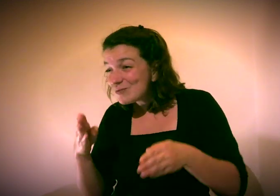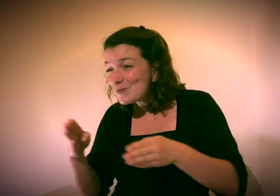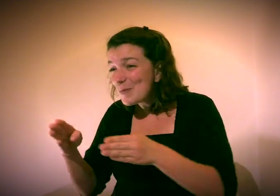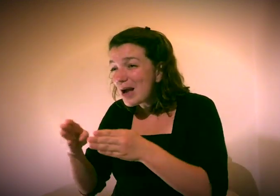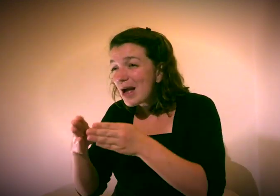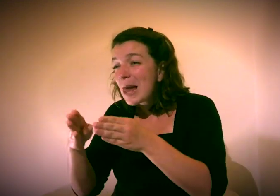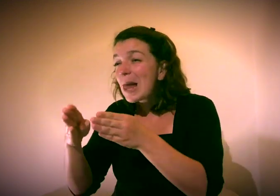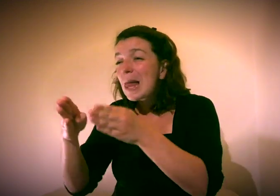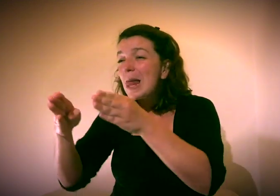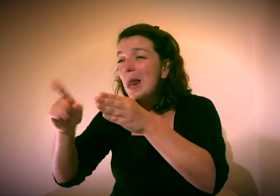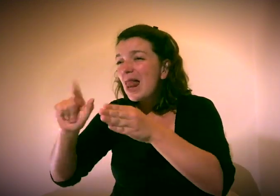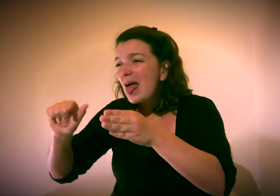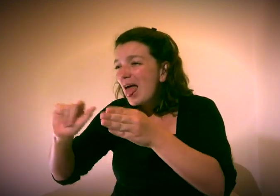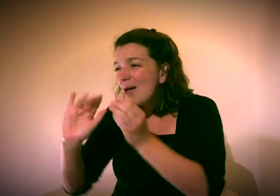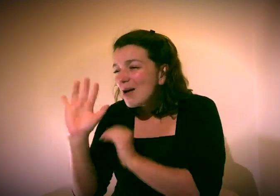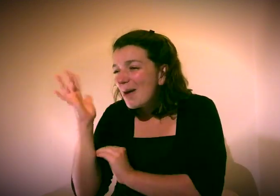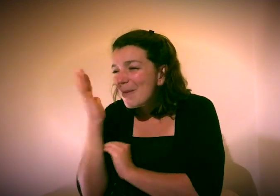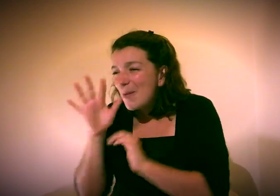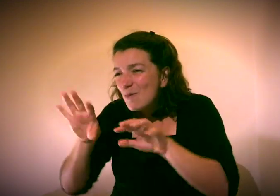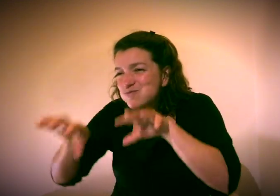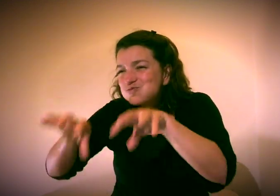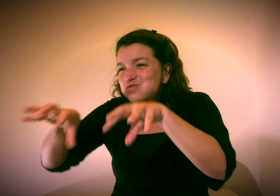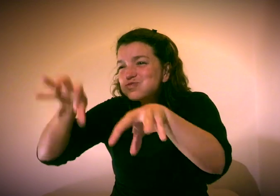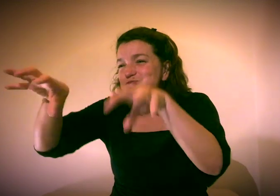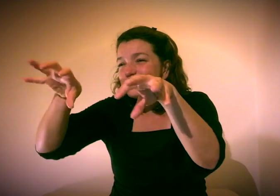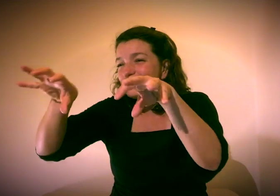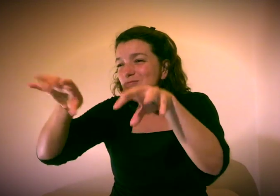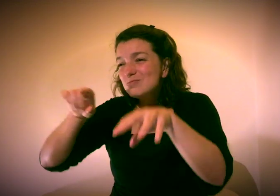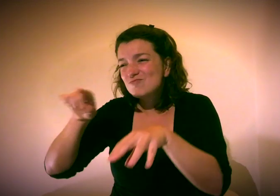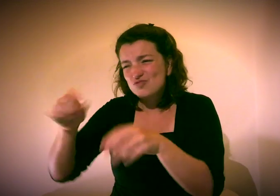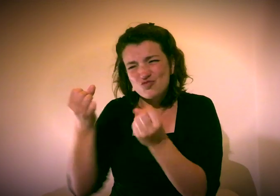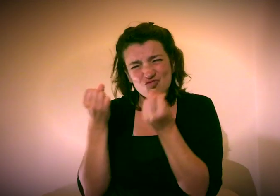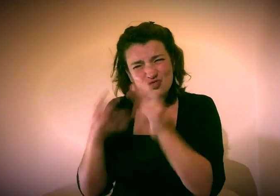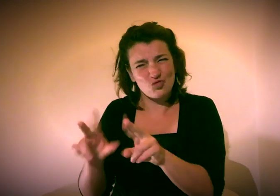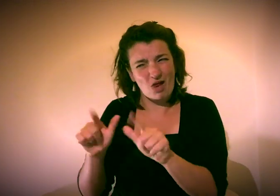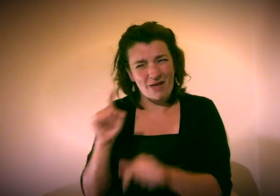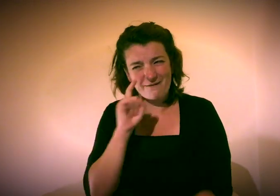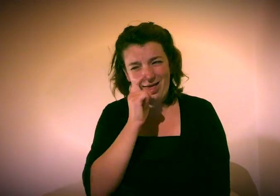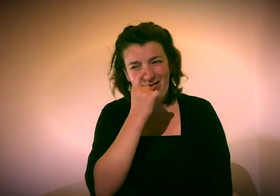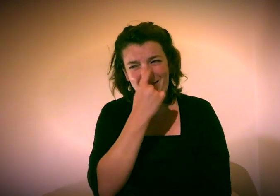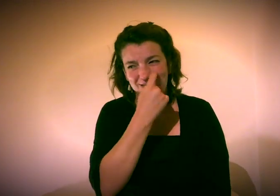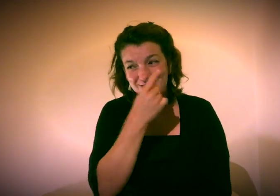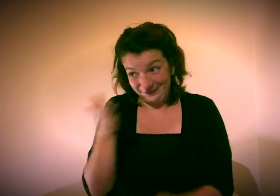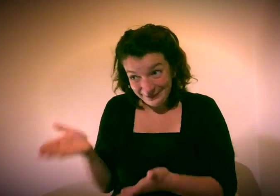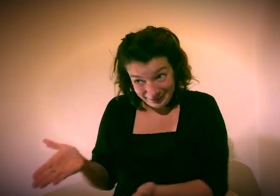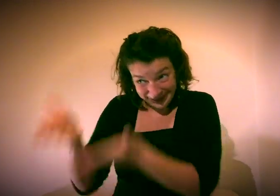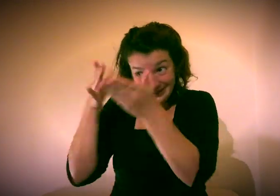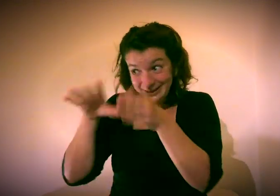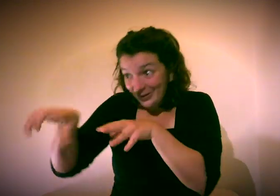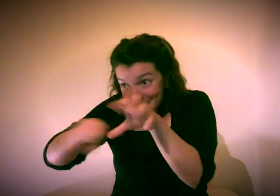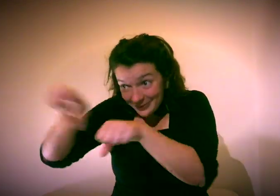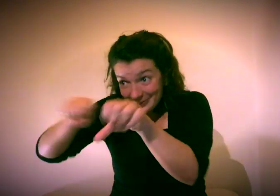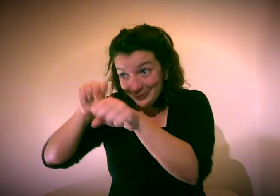des chemins et sous les buissons. Je suis sûre que tu trouveras des fraises des bois. Mais ne t'éloigne